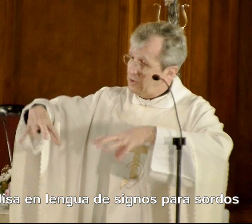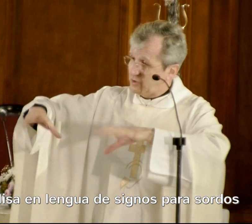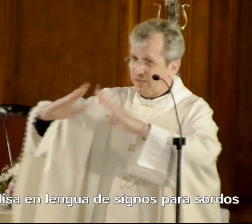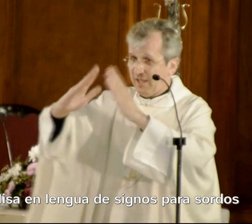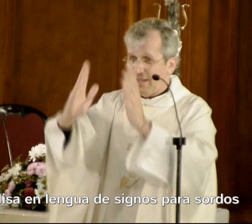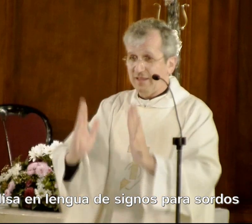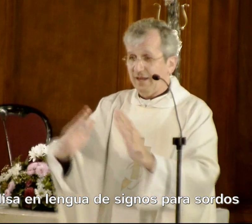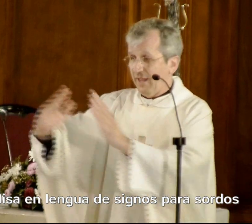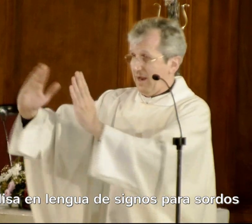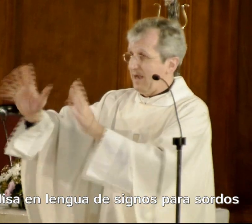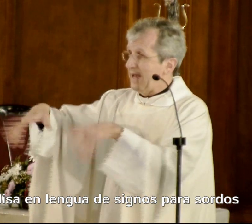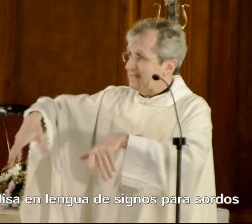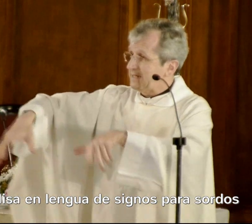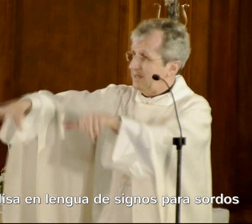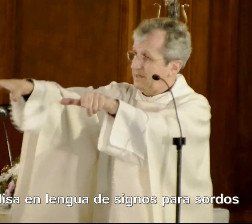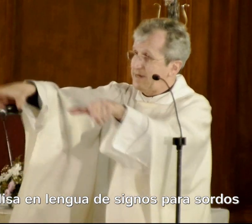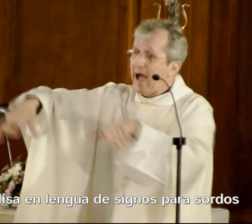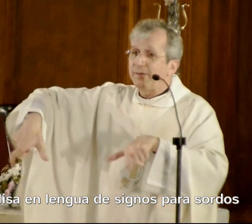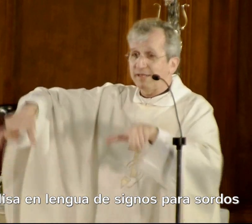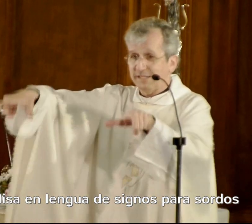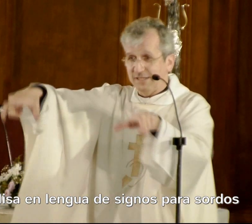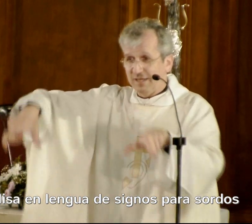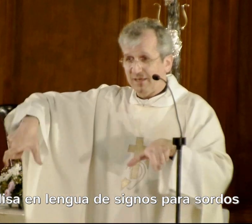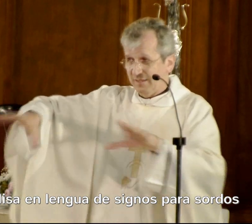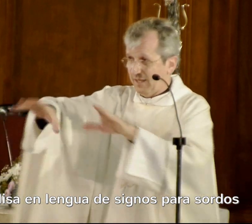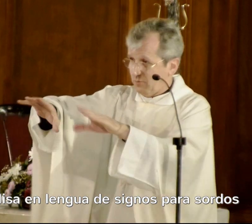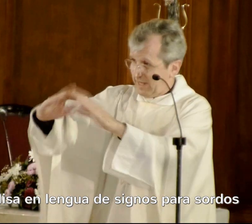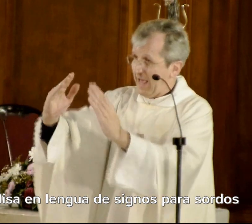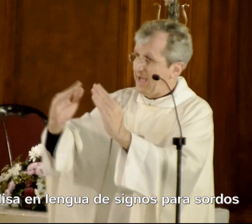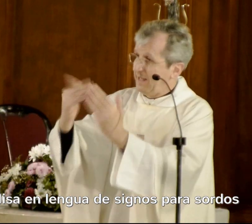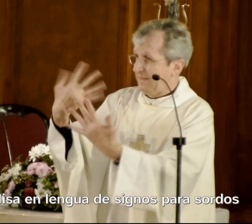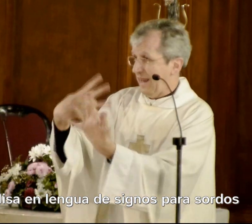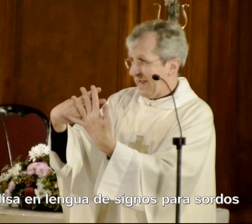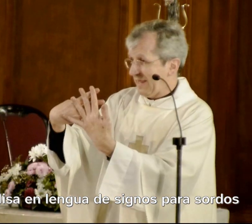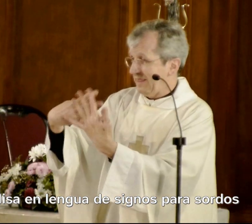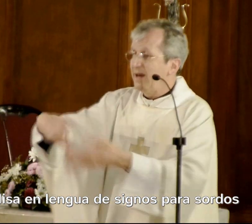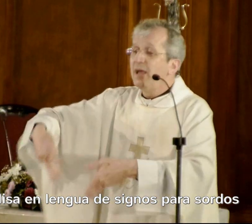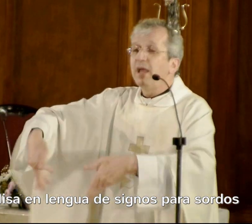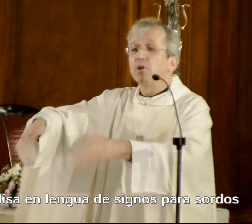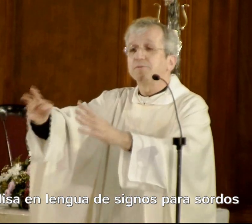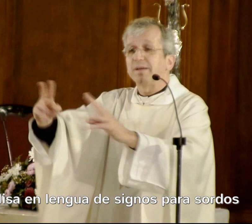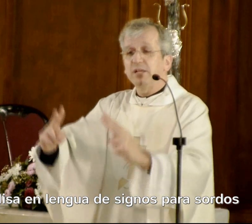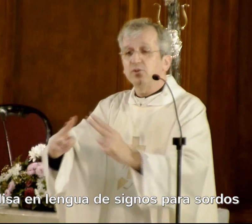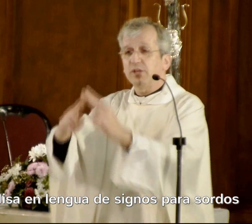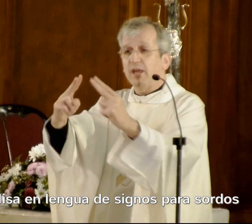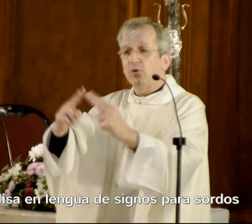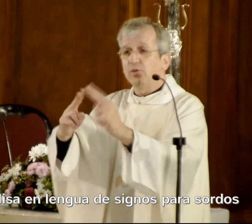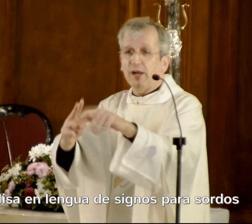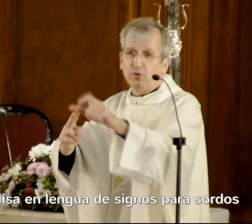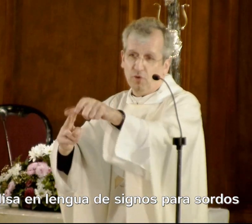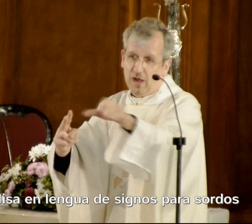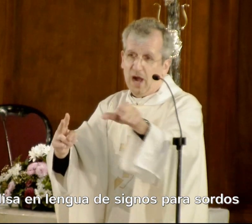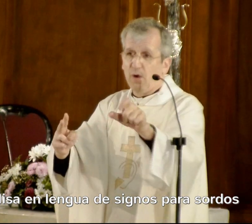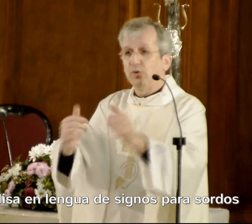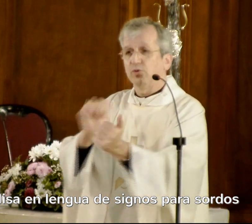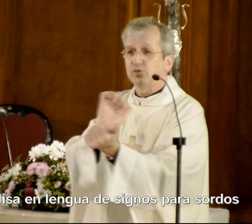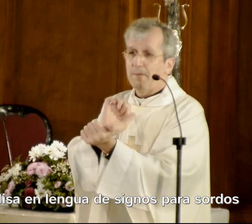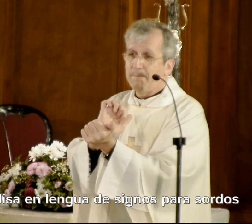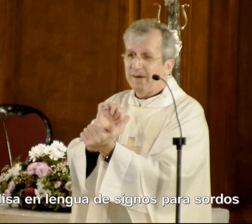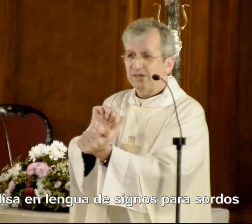pasillos entre las naves, diríamos, de la cárcel, en los pasillos encontrando a otros